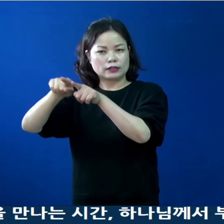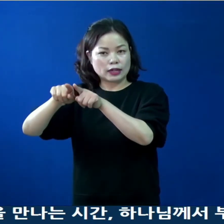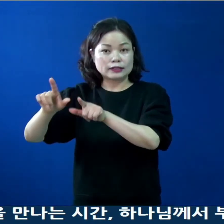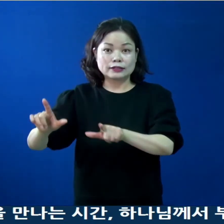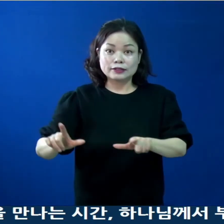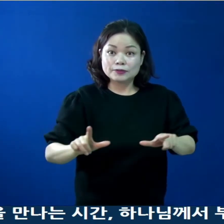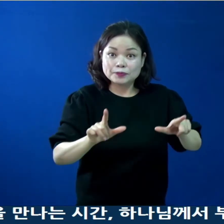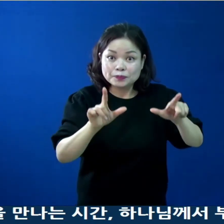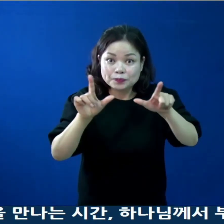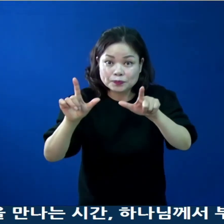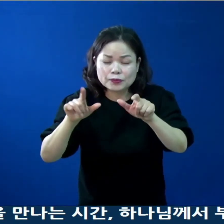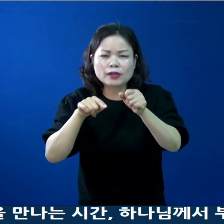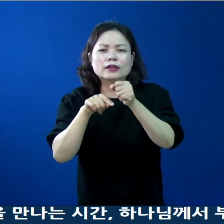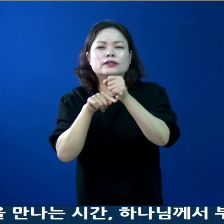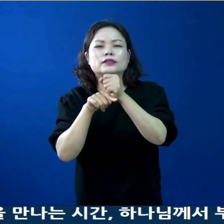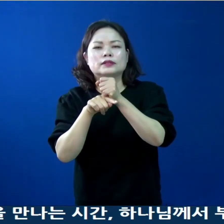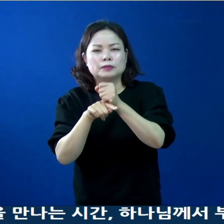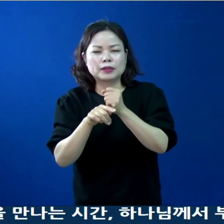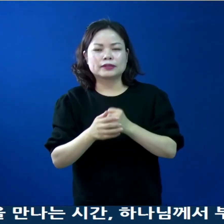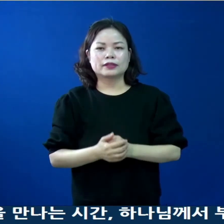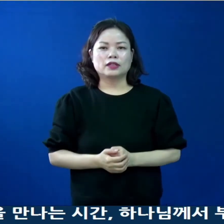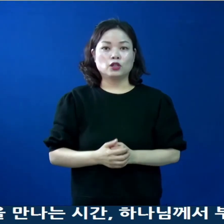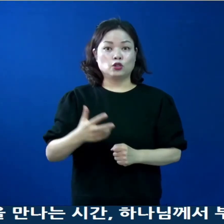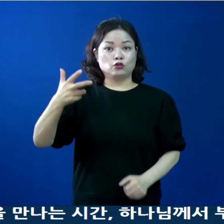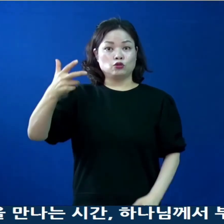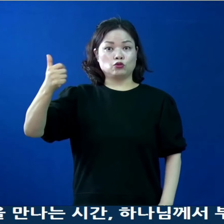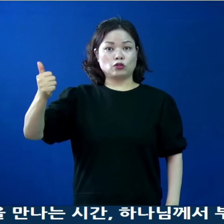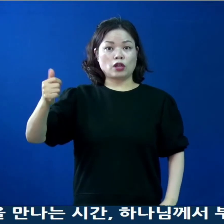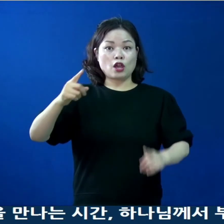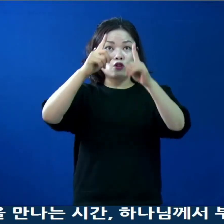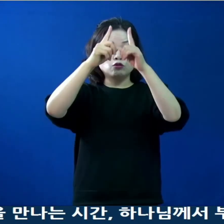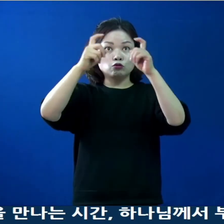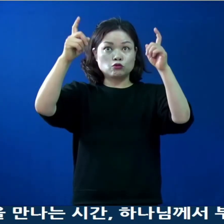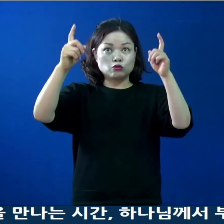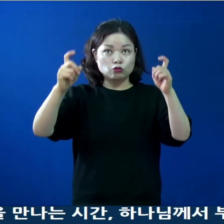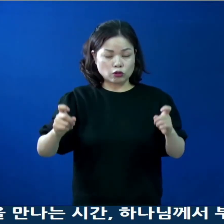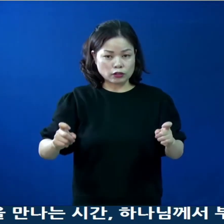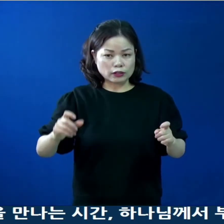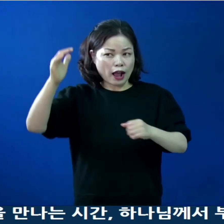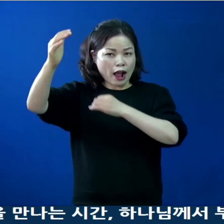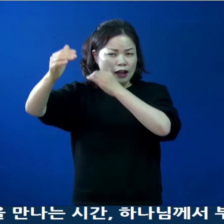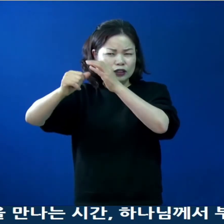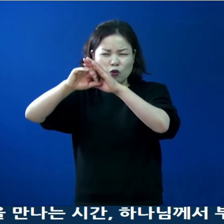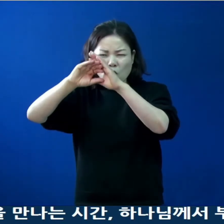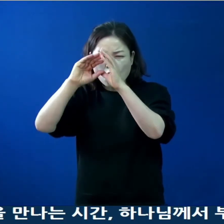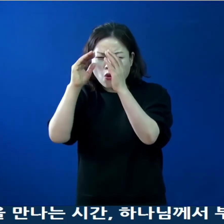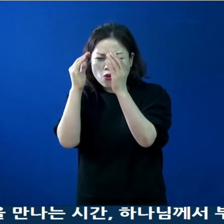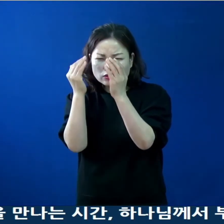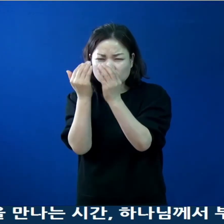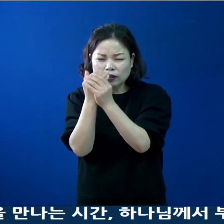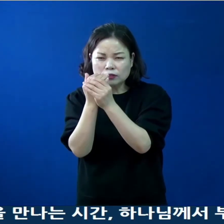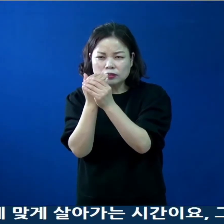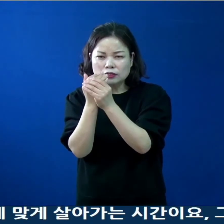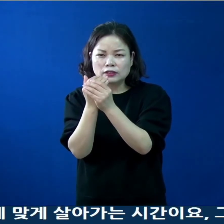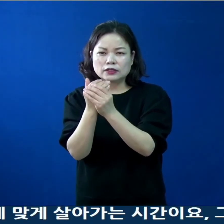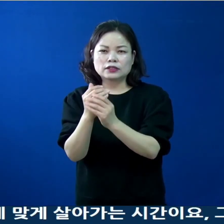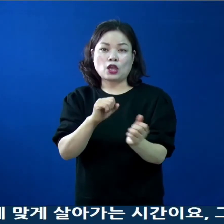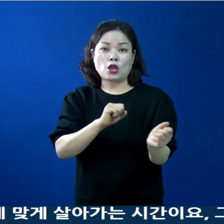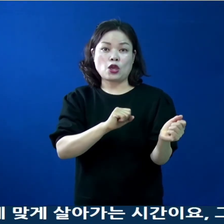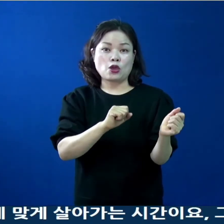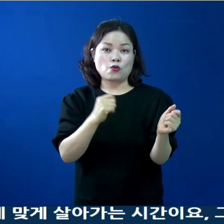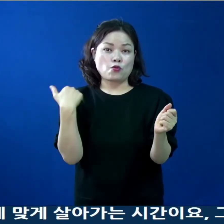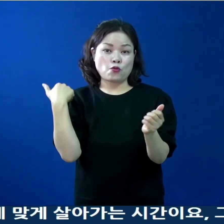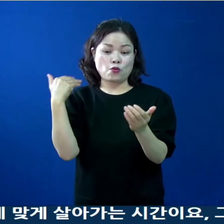것입니다. 이런 의미에서 주의 궁정에서 하나님과의 온전히 회복된 관계에서 살아가는 한